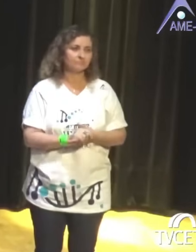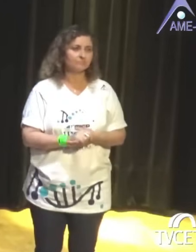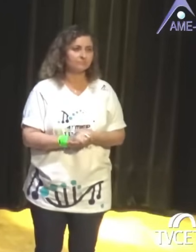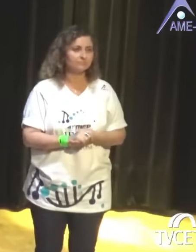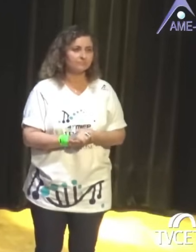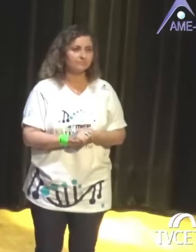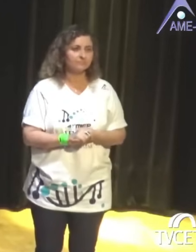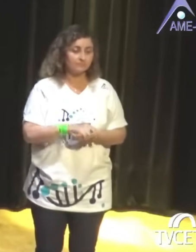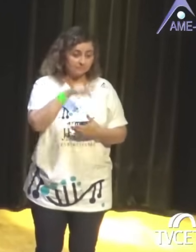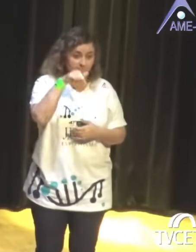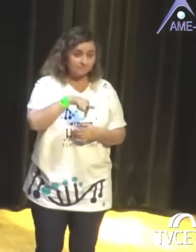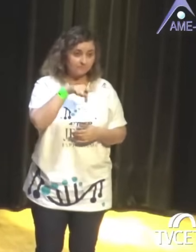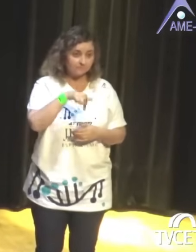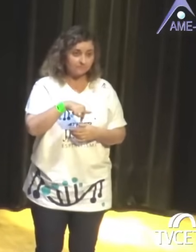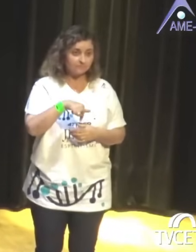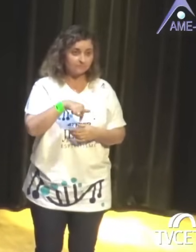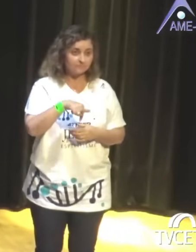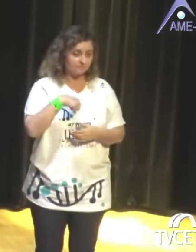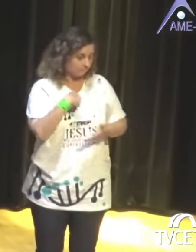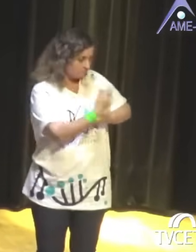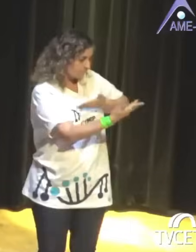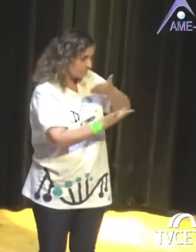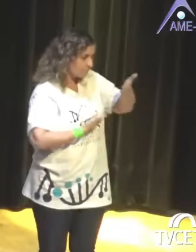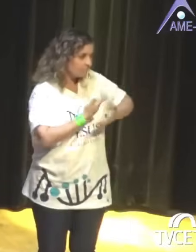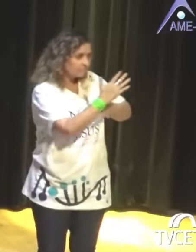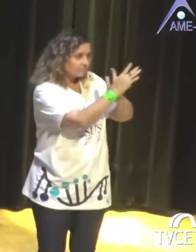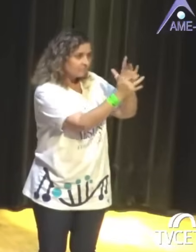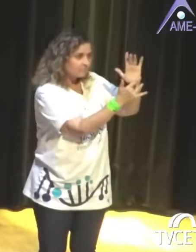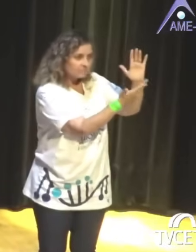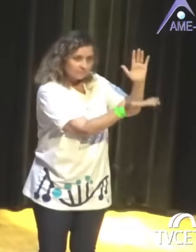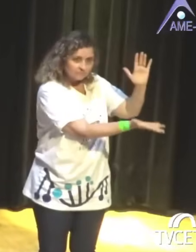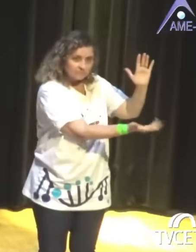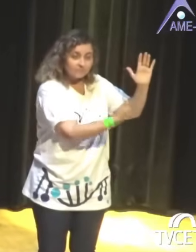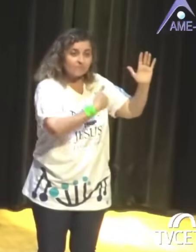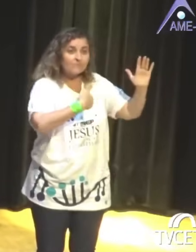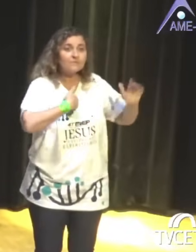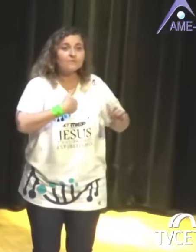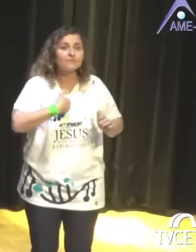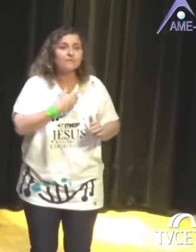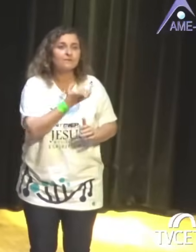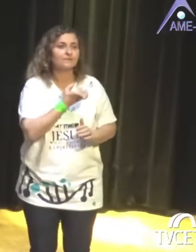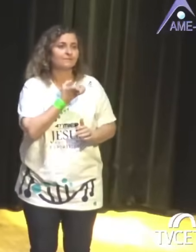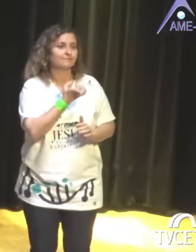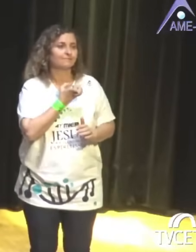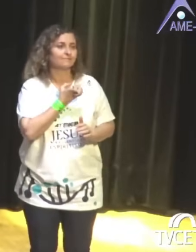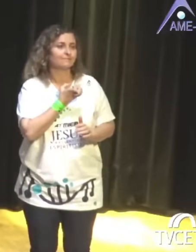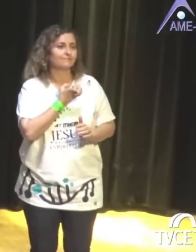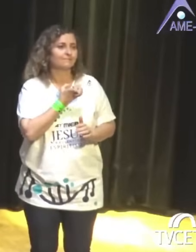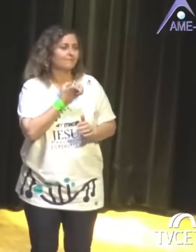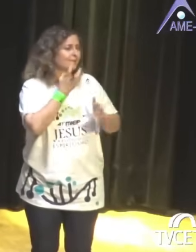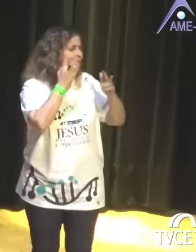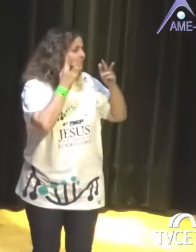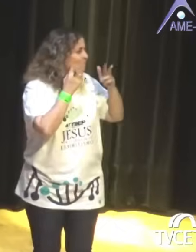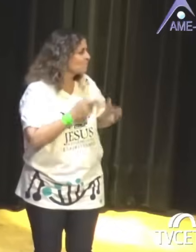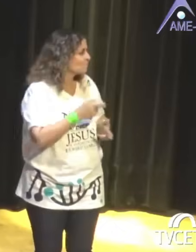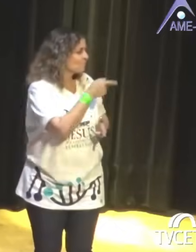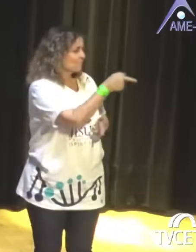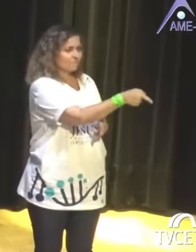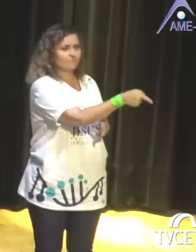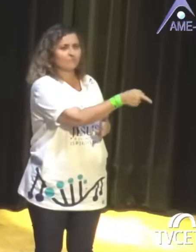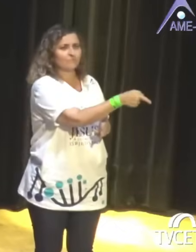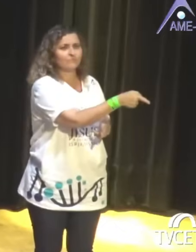lugar aqui na relação com Cristo eu quero ser como